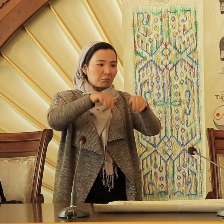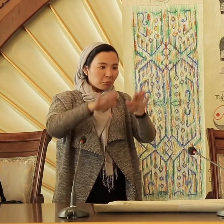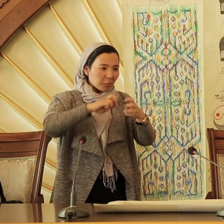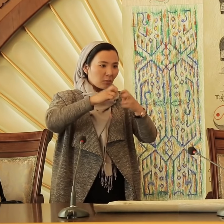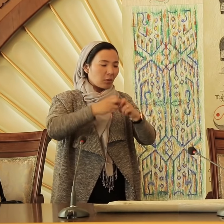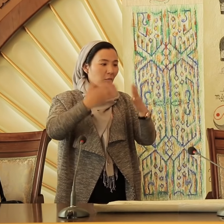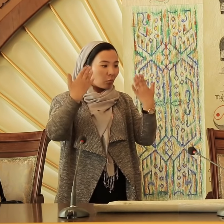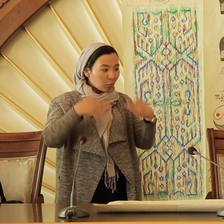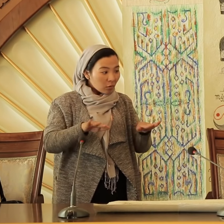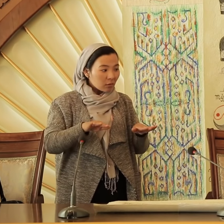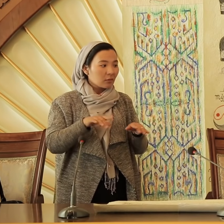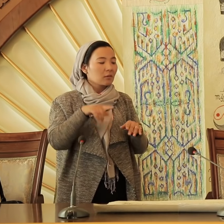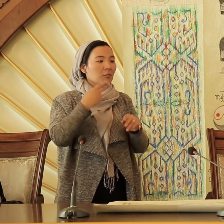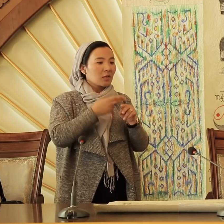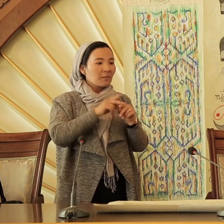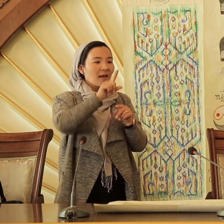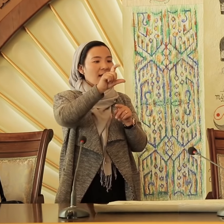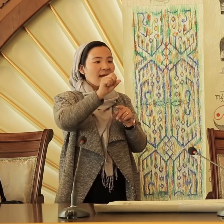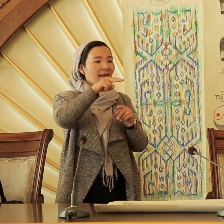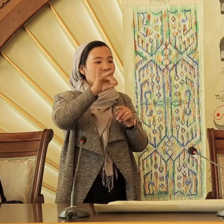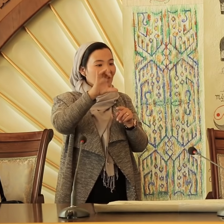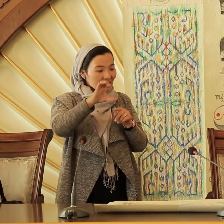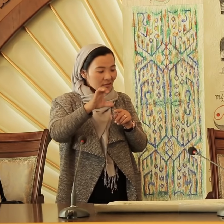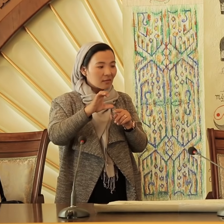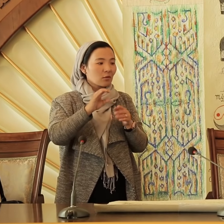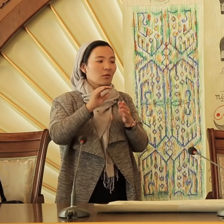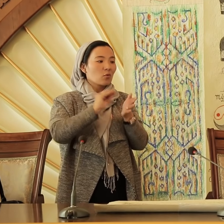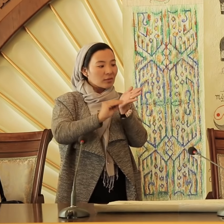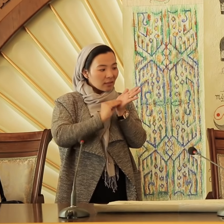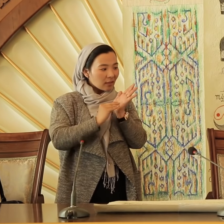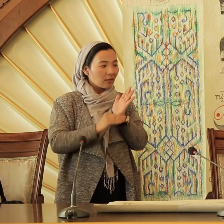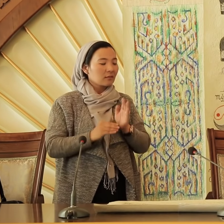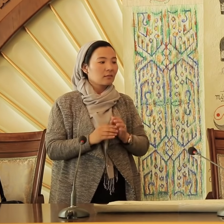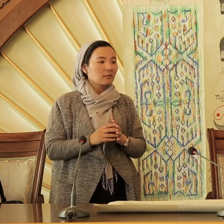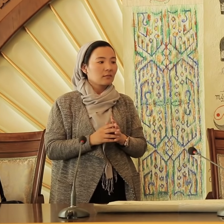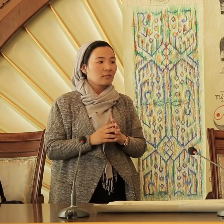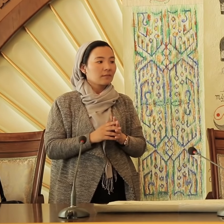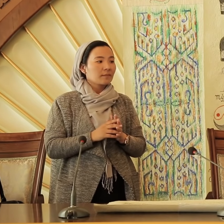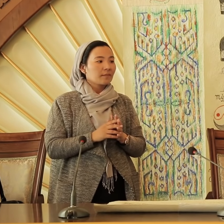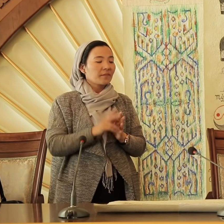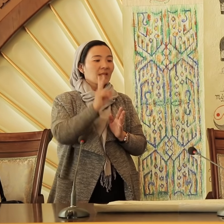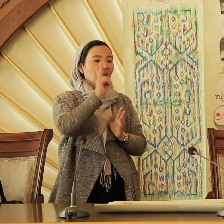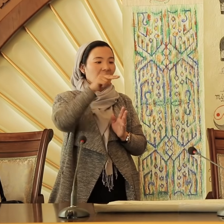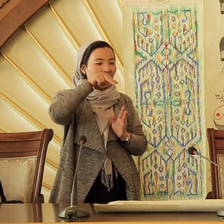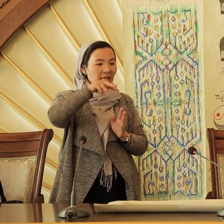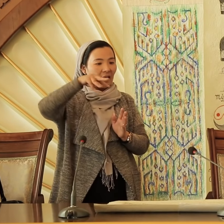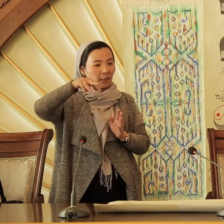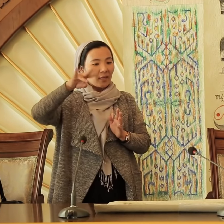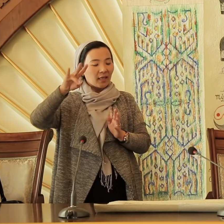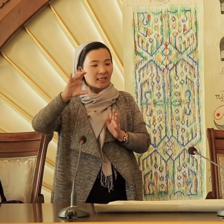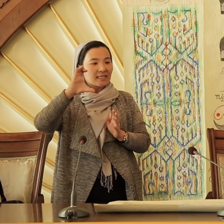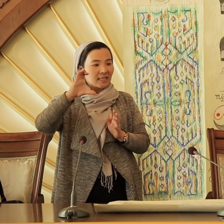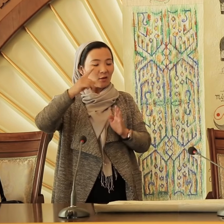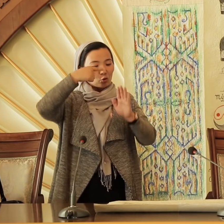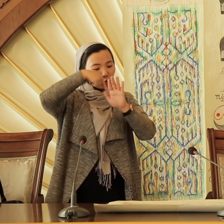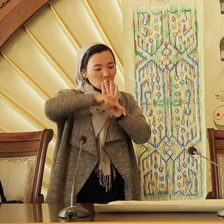hiya deb hadisda abjad hawas hutti kalama KLMN QRCT deyilgan. Shuni